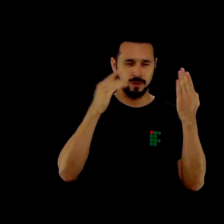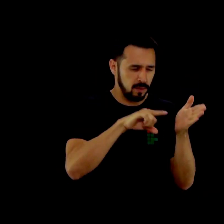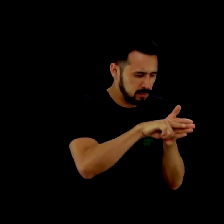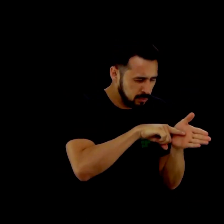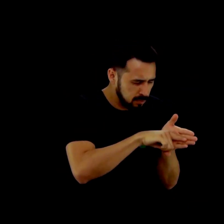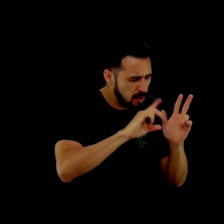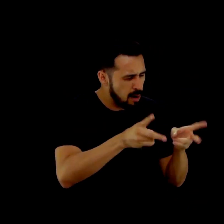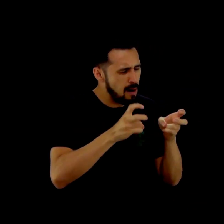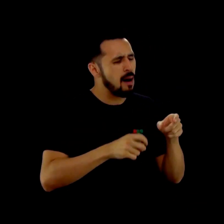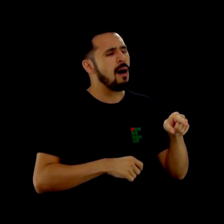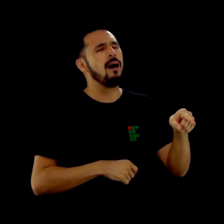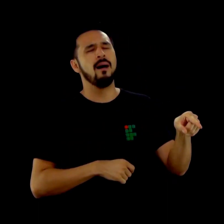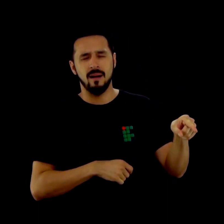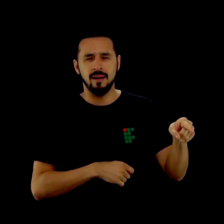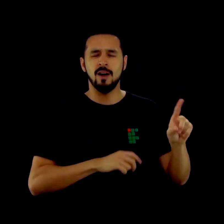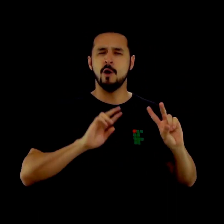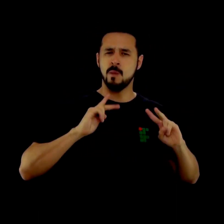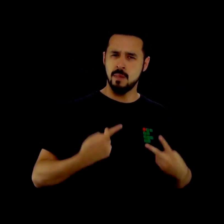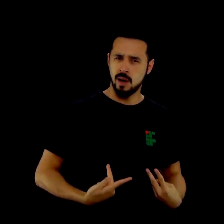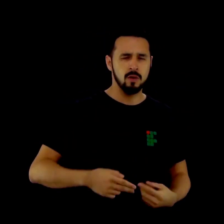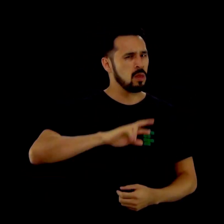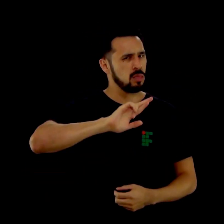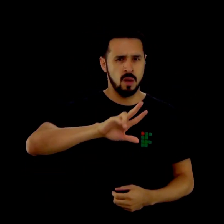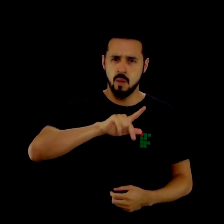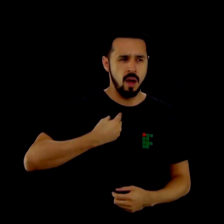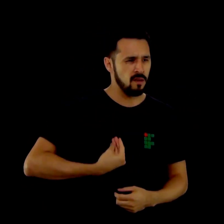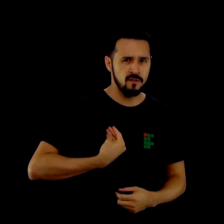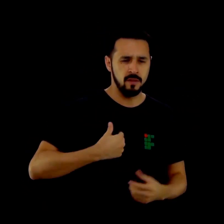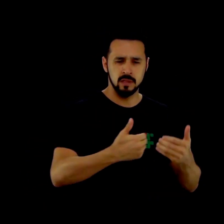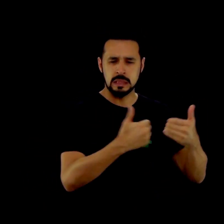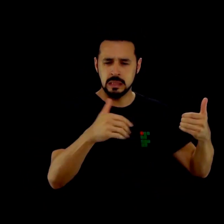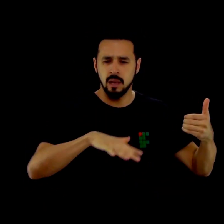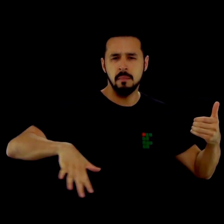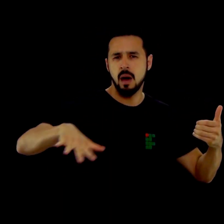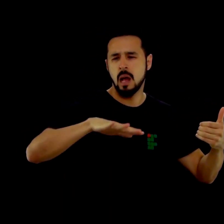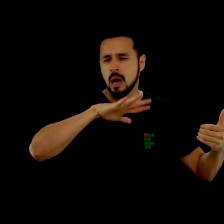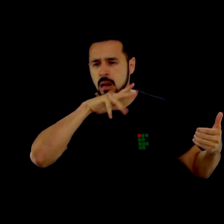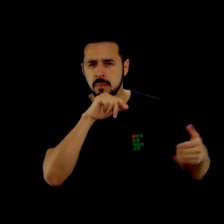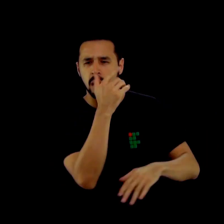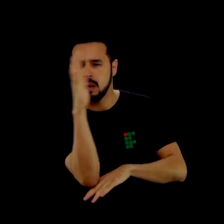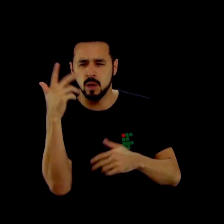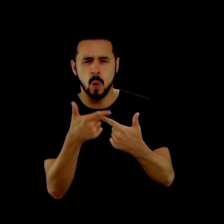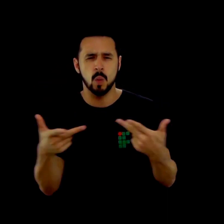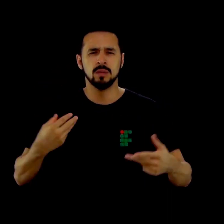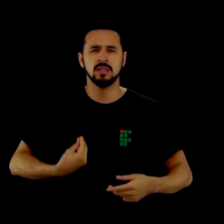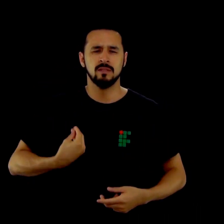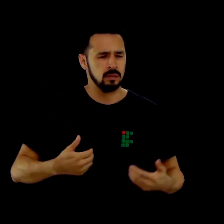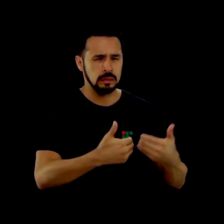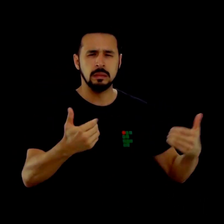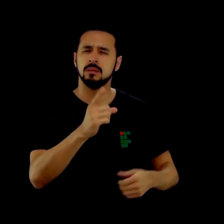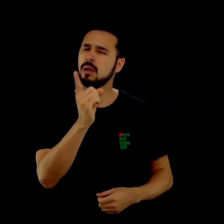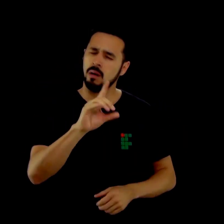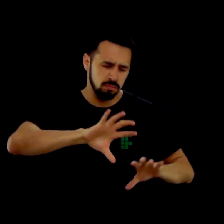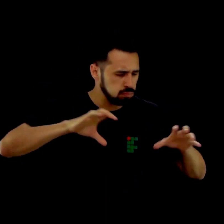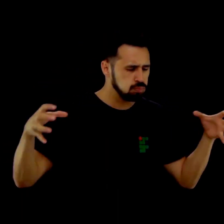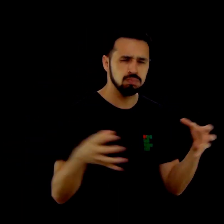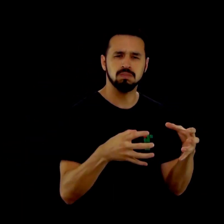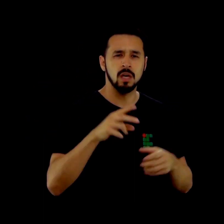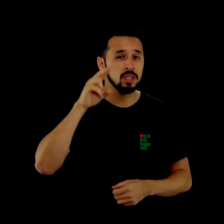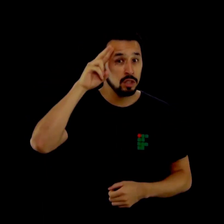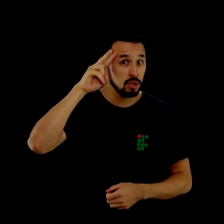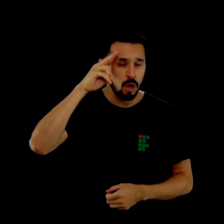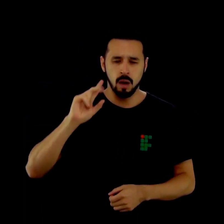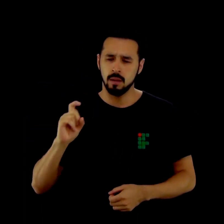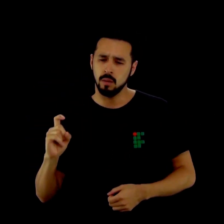entes separados das outras coisas vivas, dando a todas as espécies a mesma